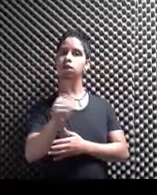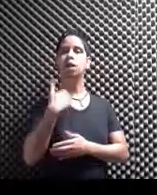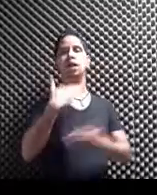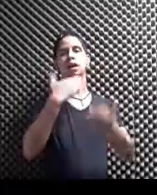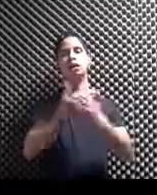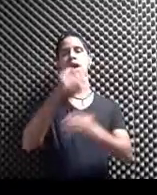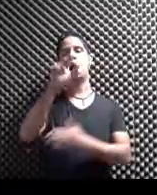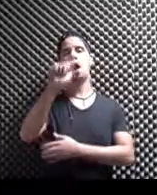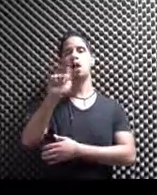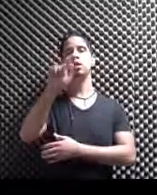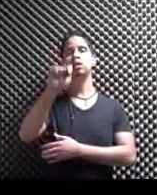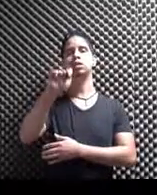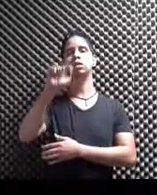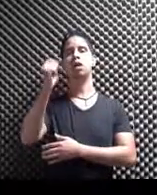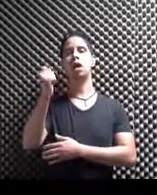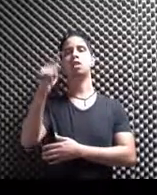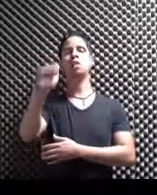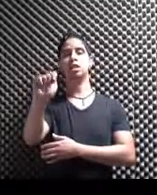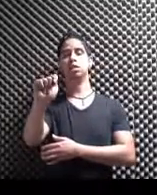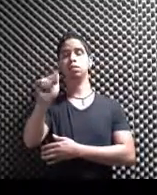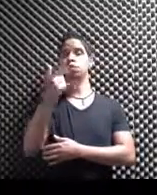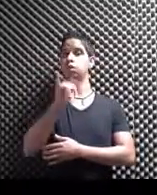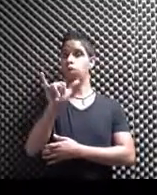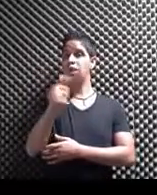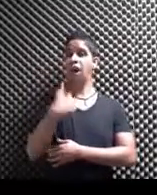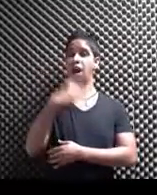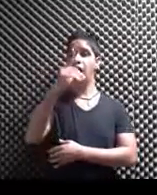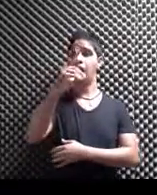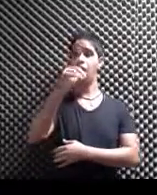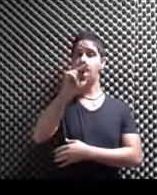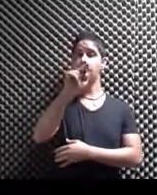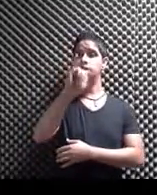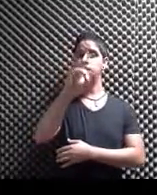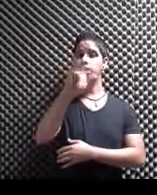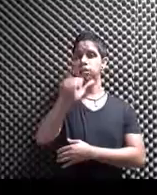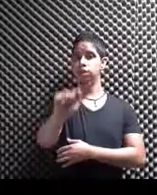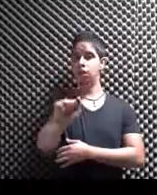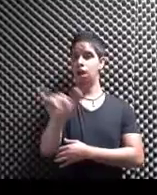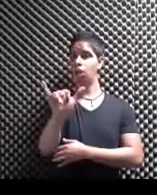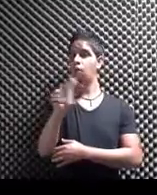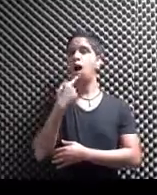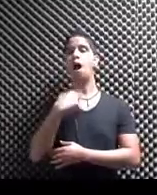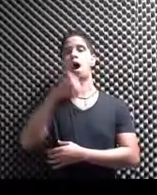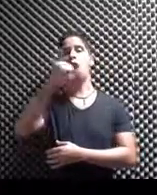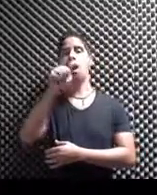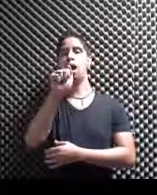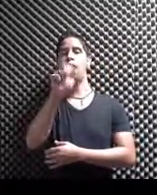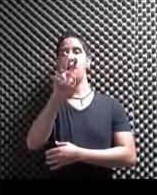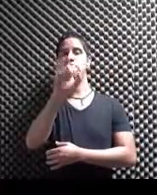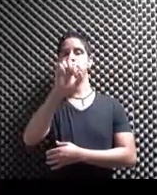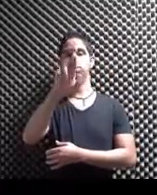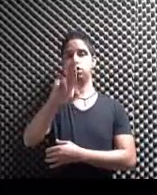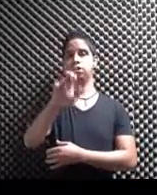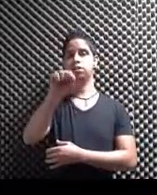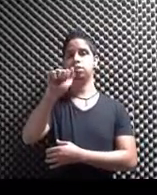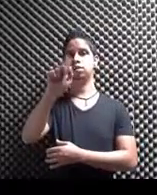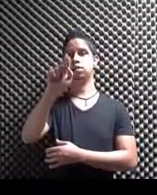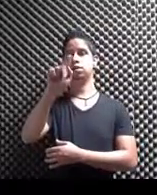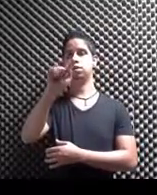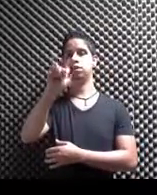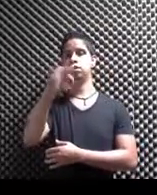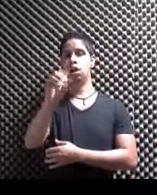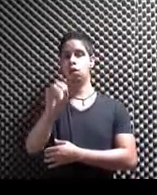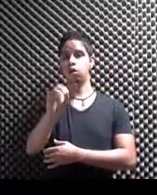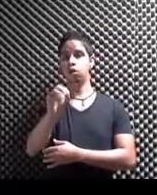&T y a Nidia y entonces pues también a Javier Santiago de la Fundación Nacional para la Cultura Popular y